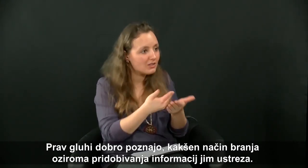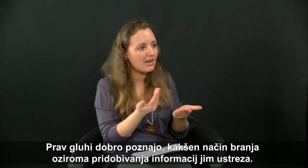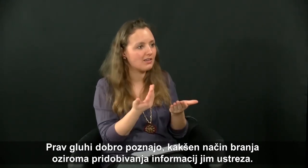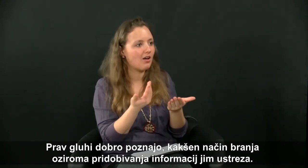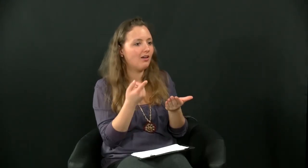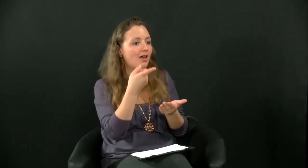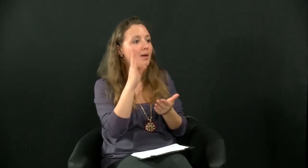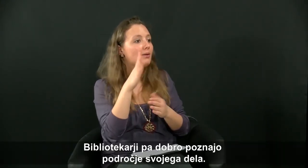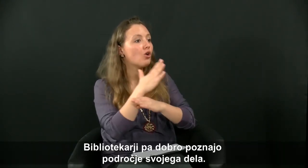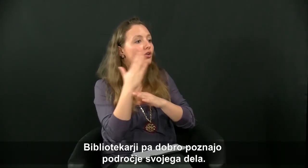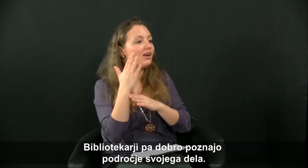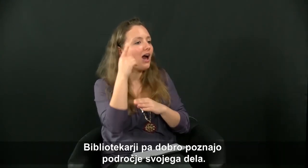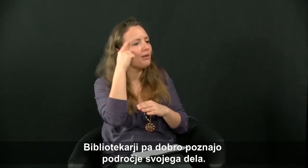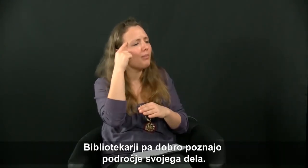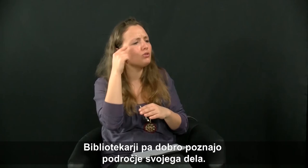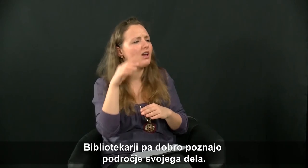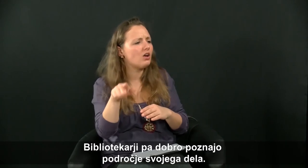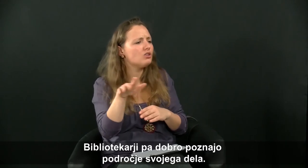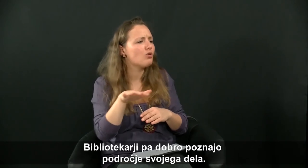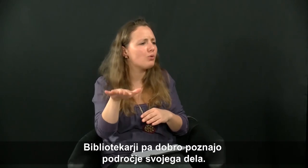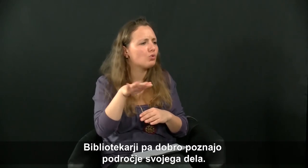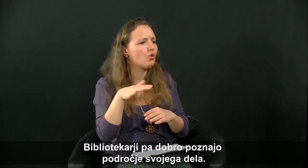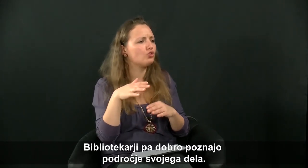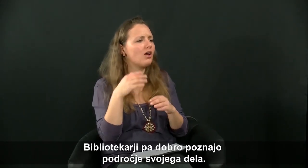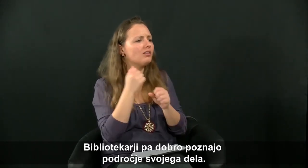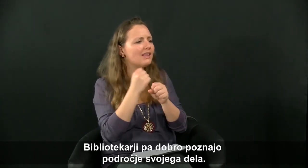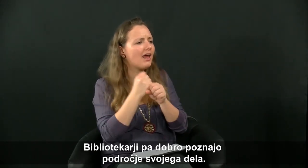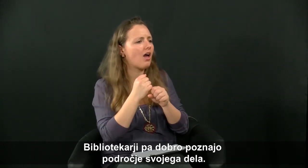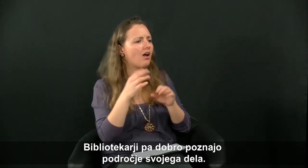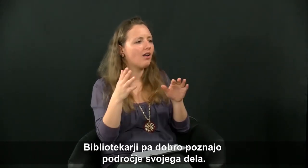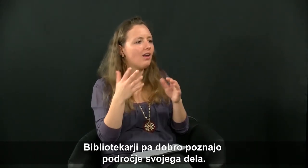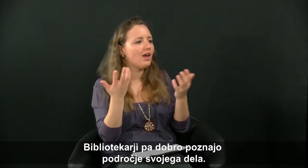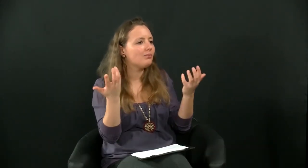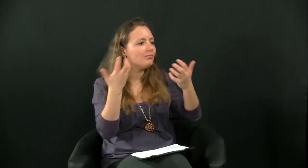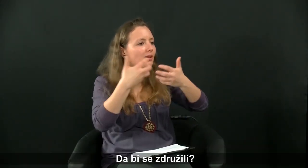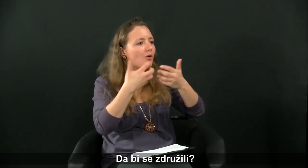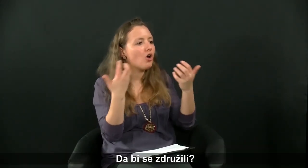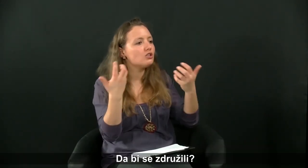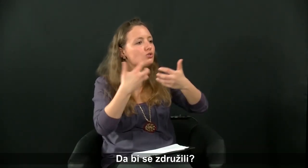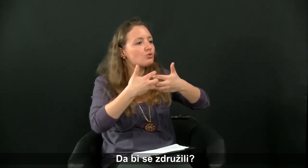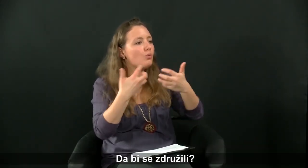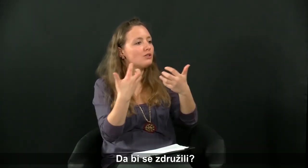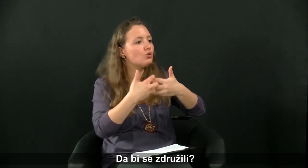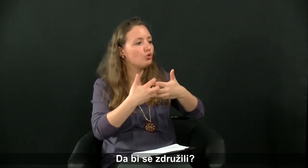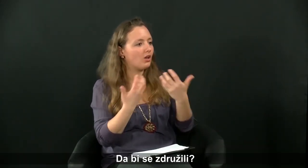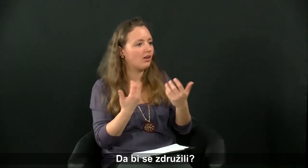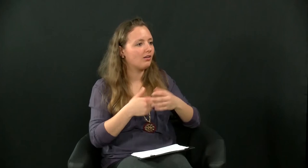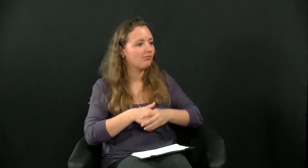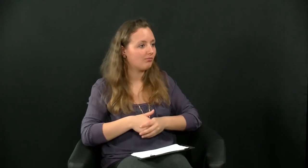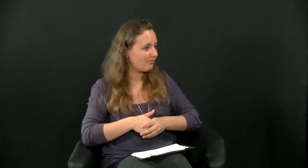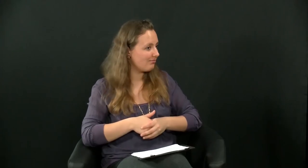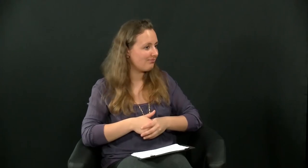njim ustreza. Bibliotekari pa poznajo tisto področje, dela, da bi oni skupaj